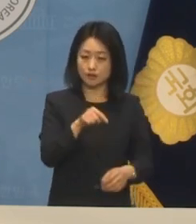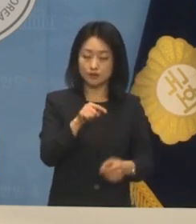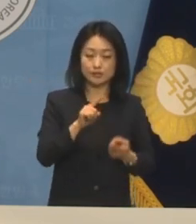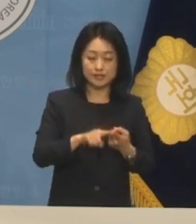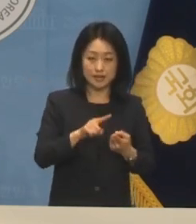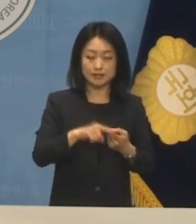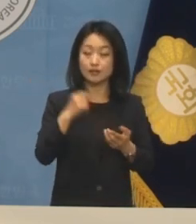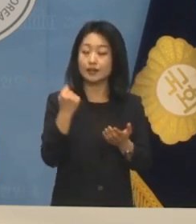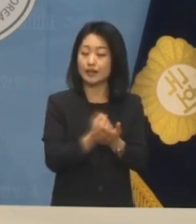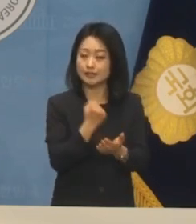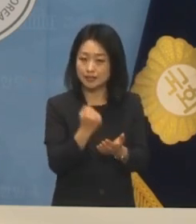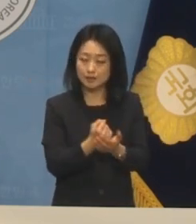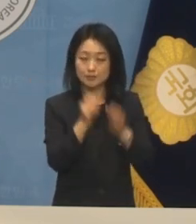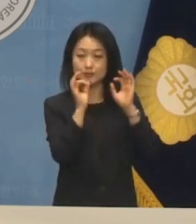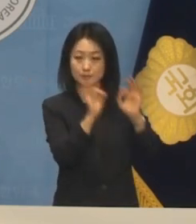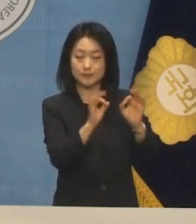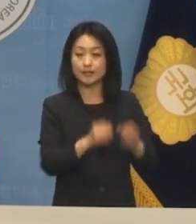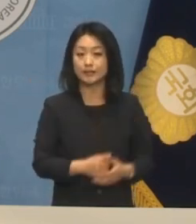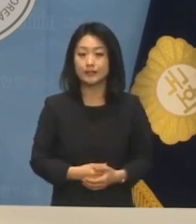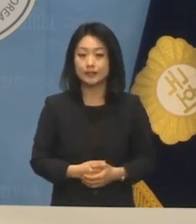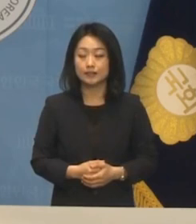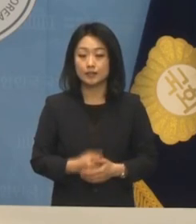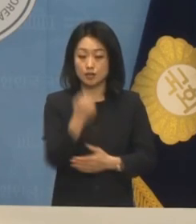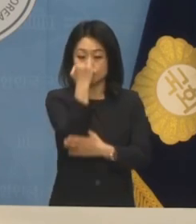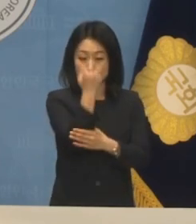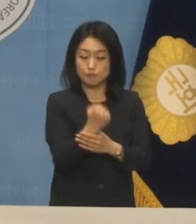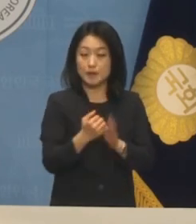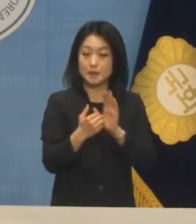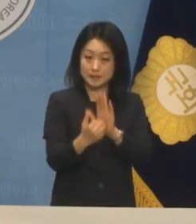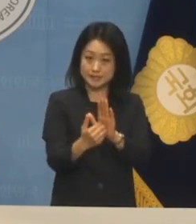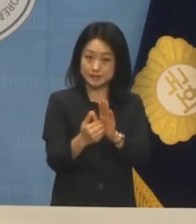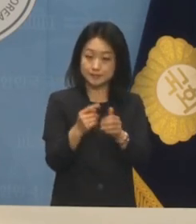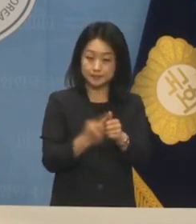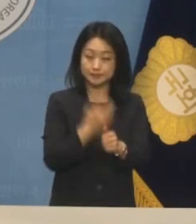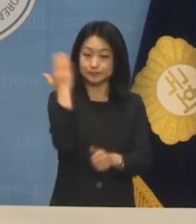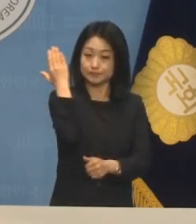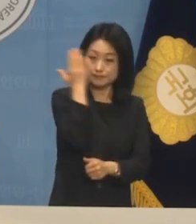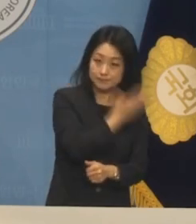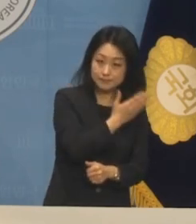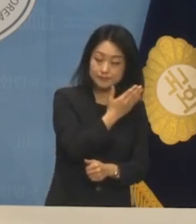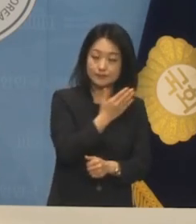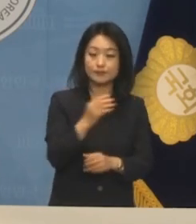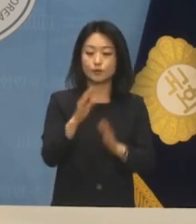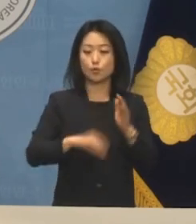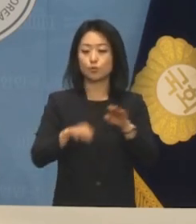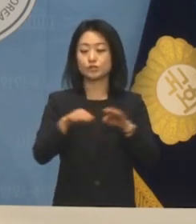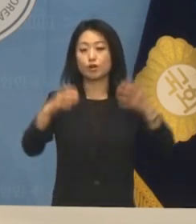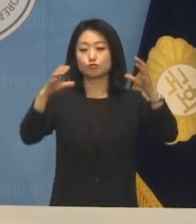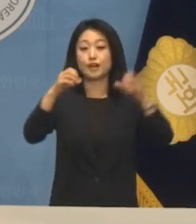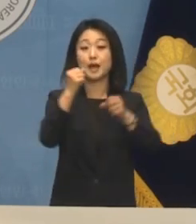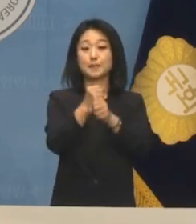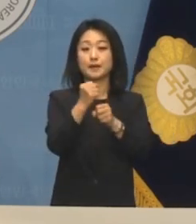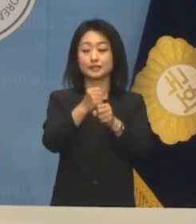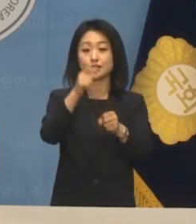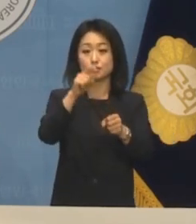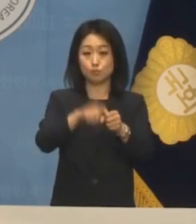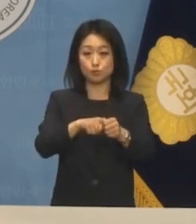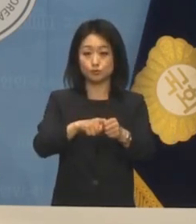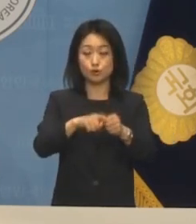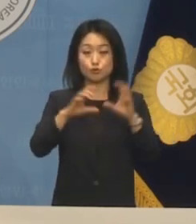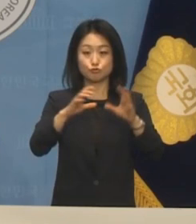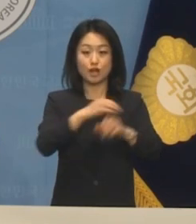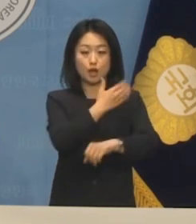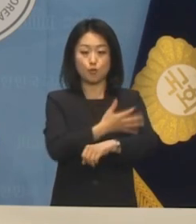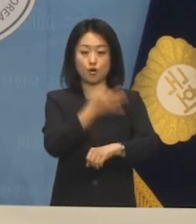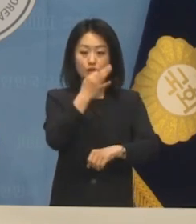아닌지 개탄스럽습니다. 부패를 방지하여 청렴하고 공정한 국가를 만들어야 하는